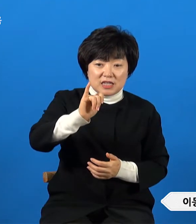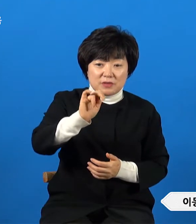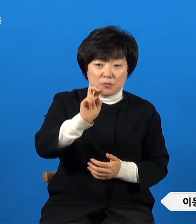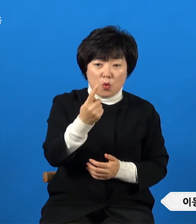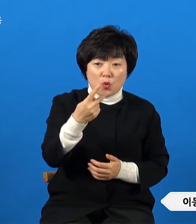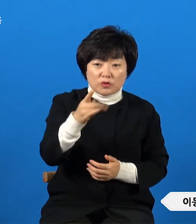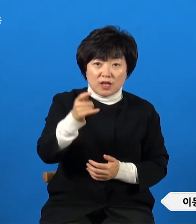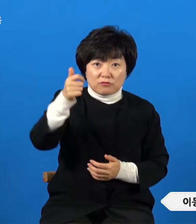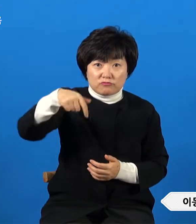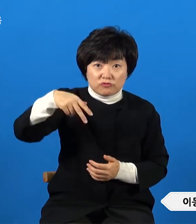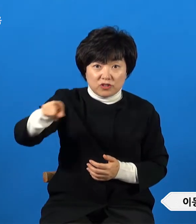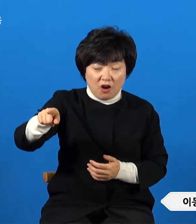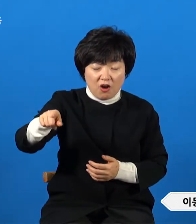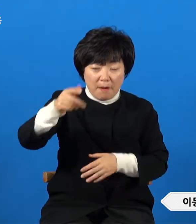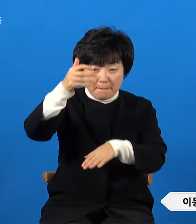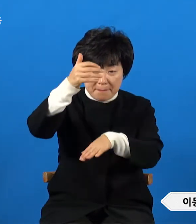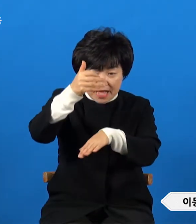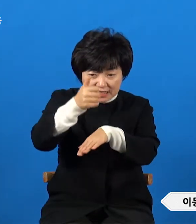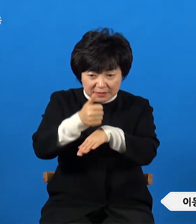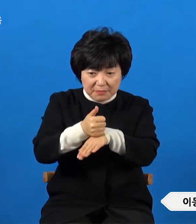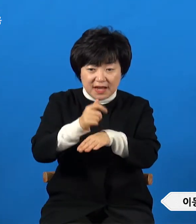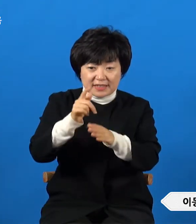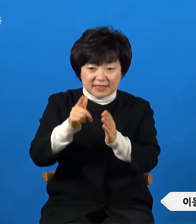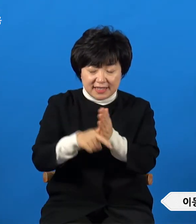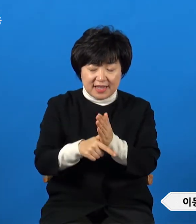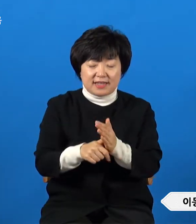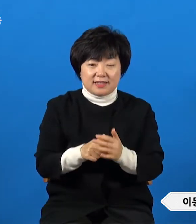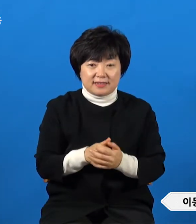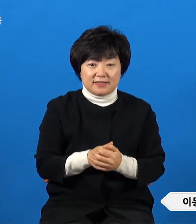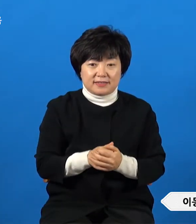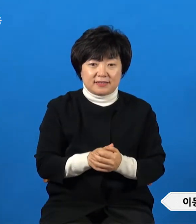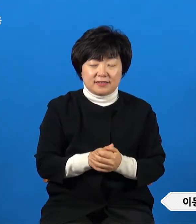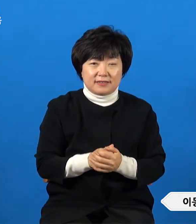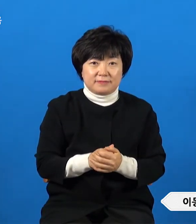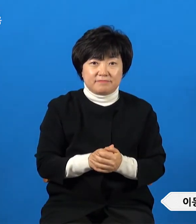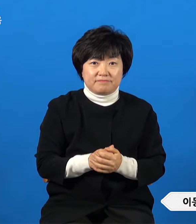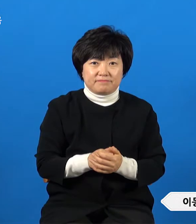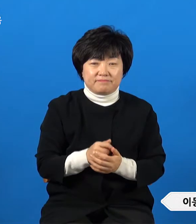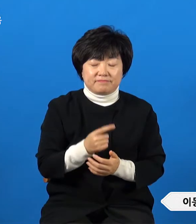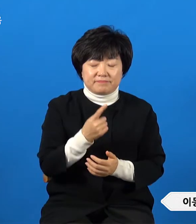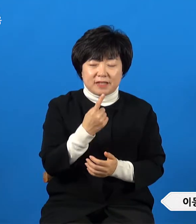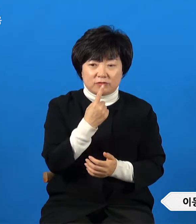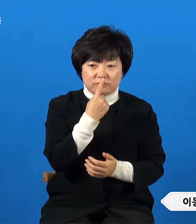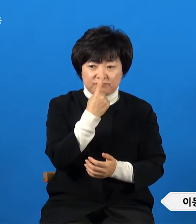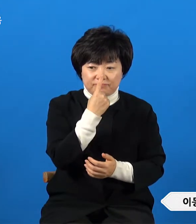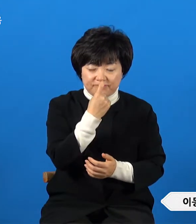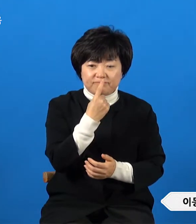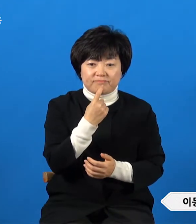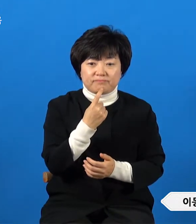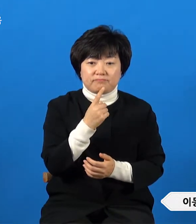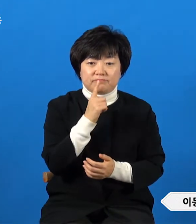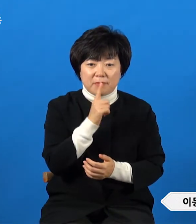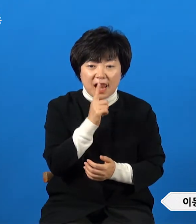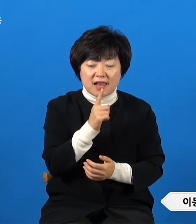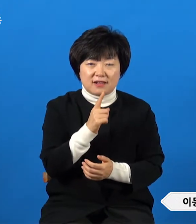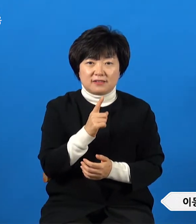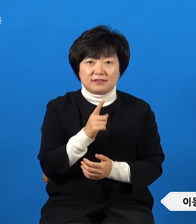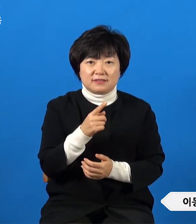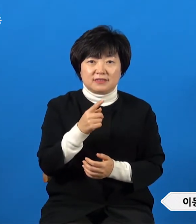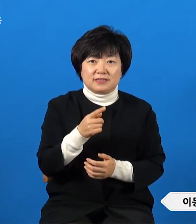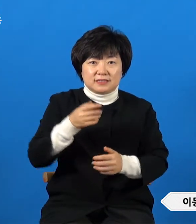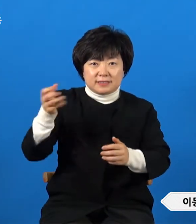장에서 아주 비장하고 엄숙한 대미를 장식하며 디모데에게 권고하고